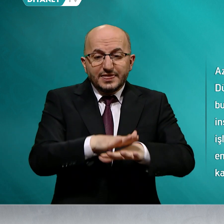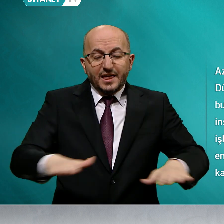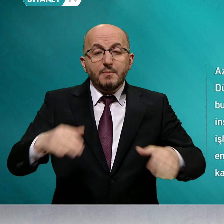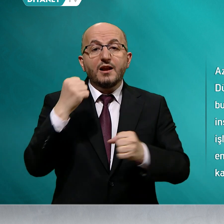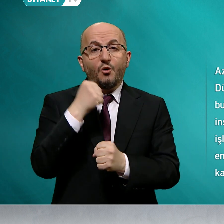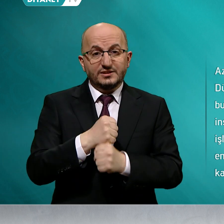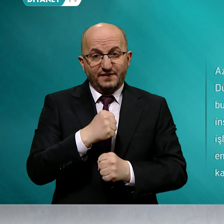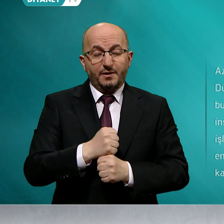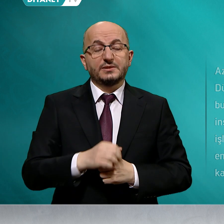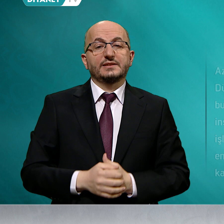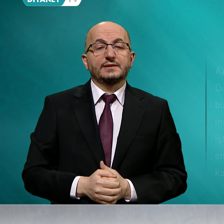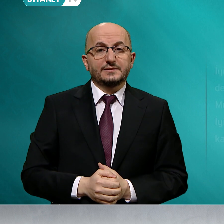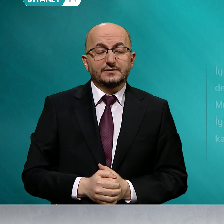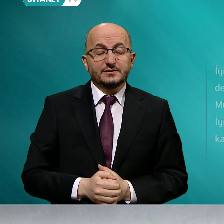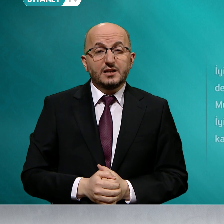en temel vazifemizdir.